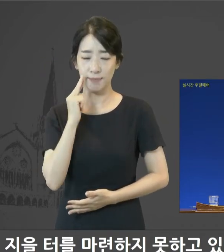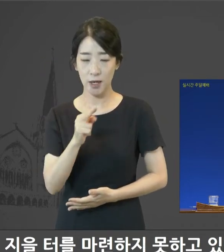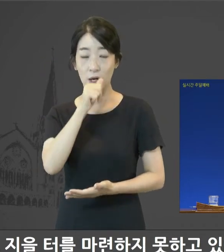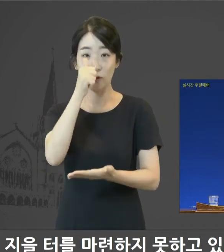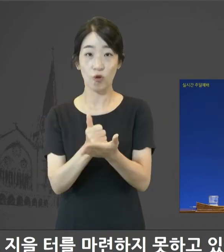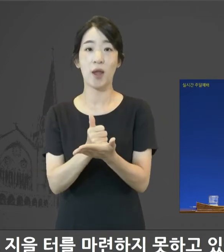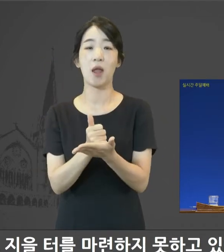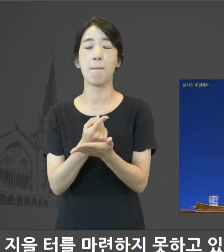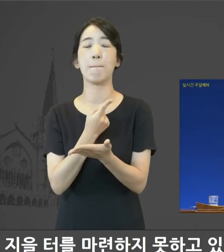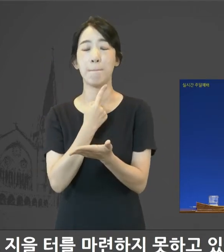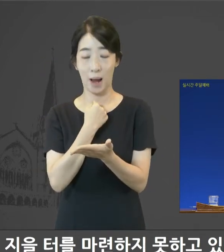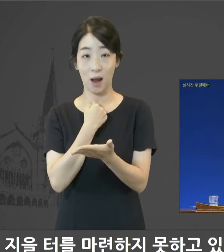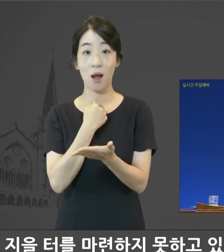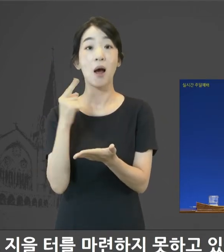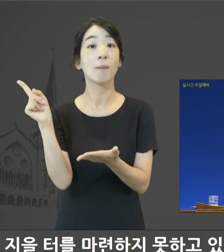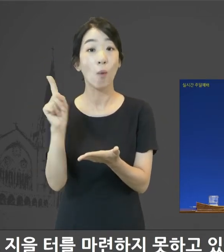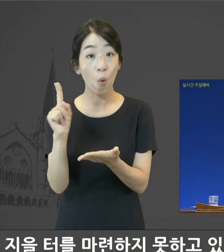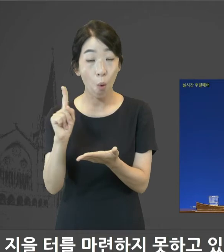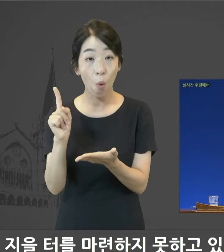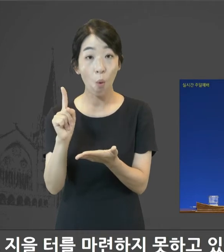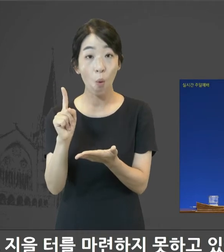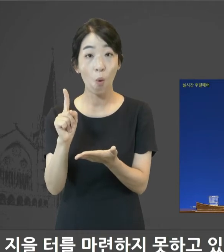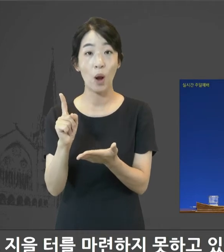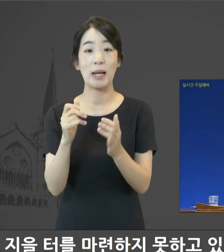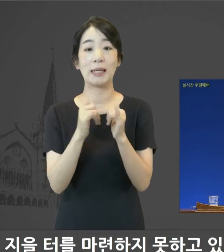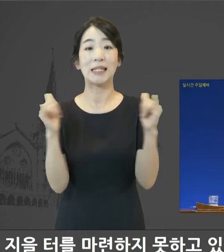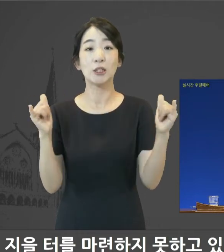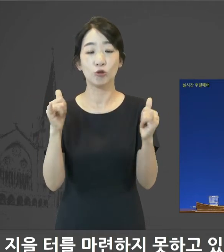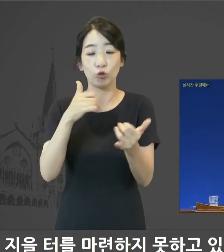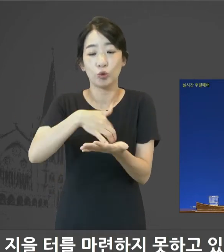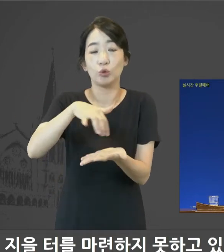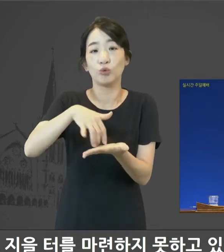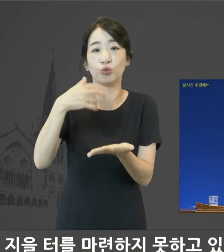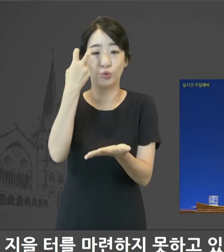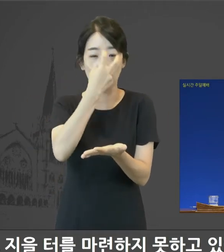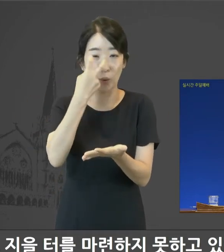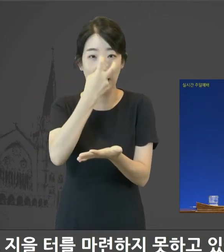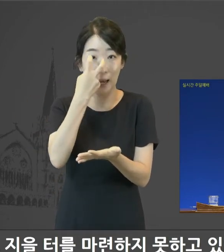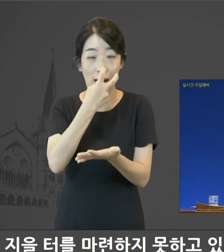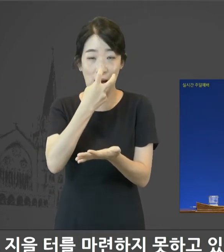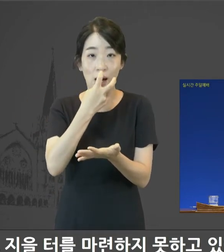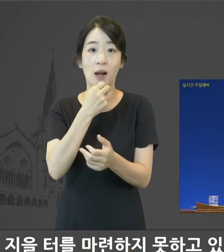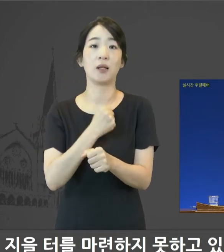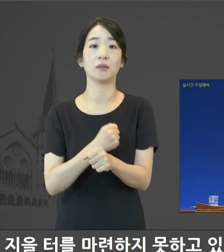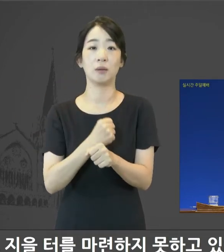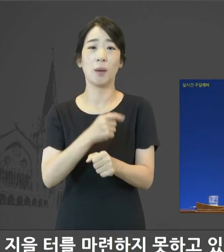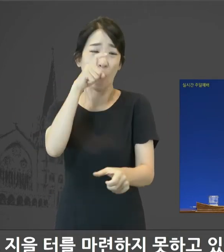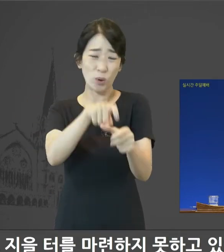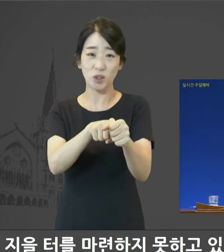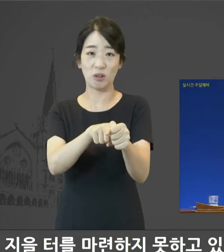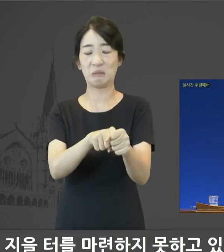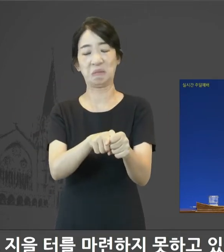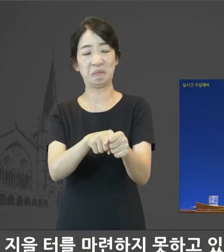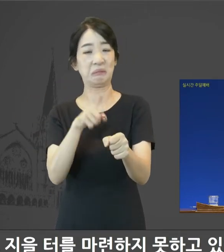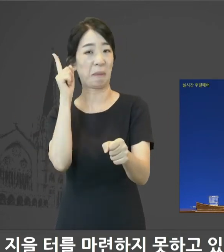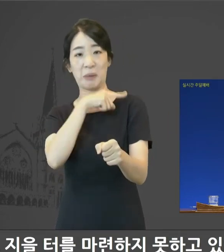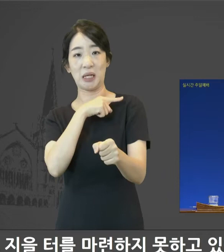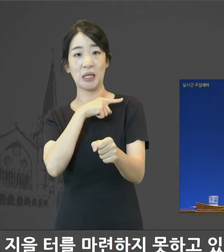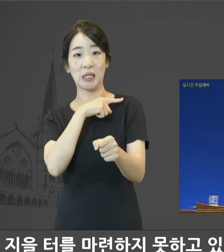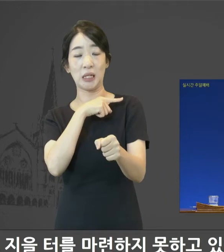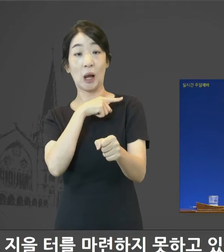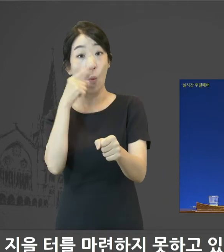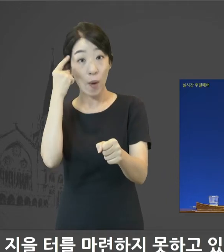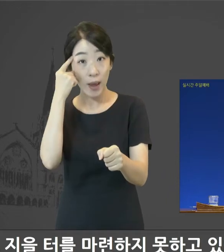인구조사였죠. 인구조사 자체는 그렇게 나쁜 건 아닙니다. 목적이 나빴죠. 왜?